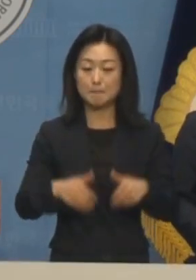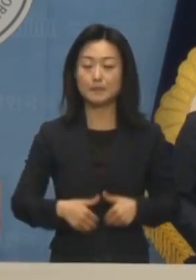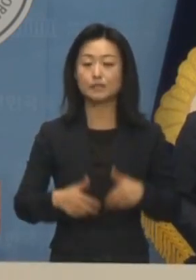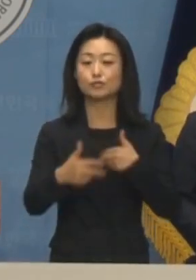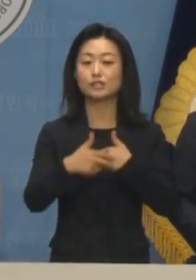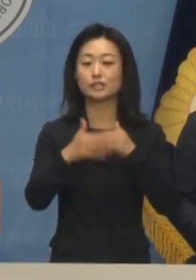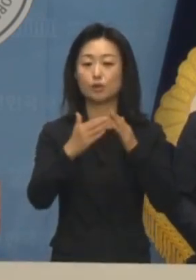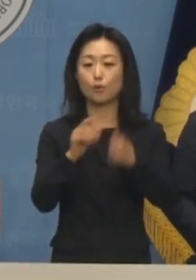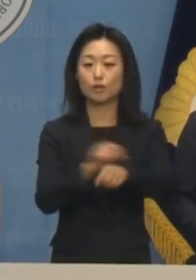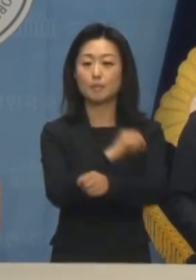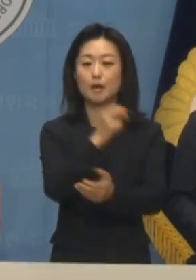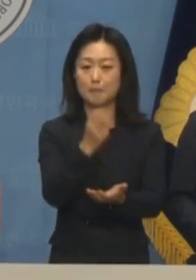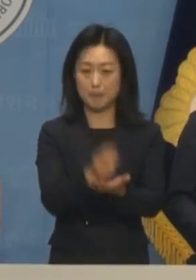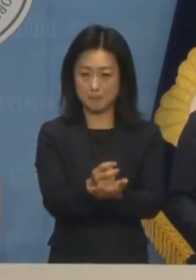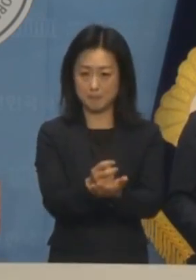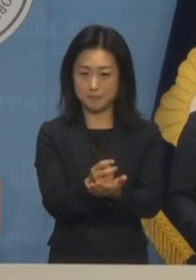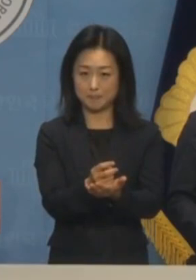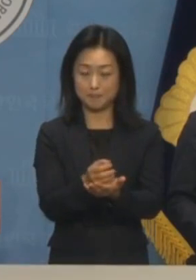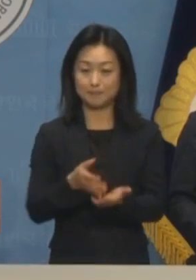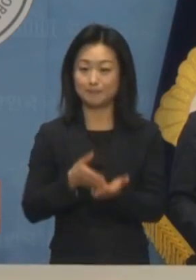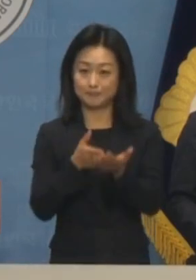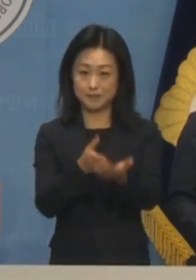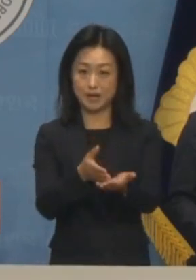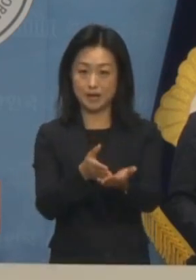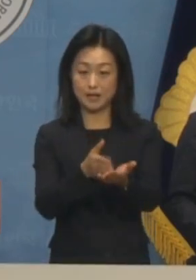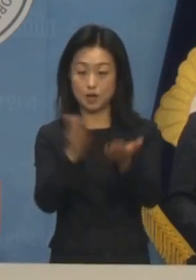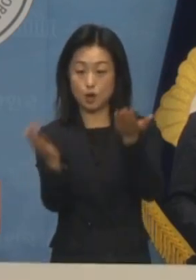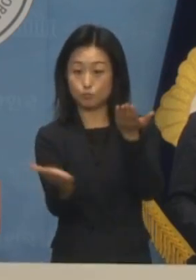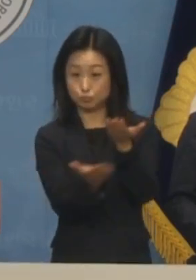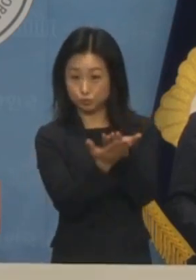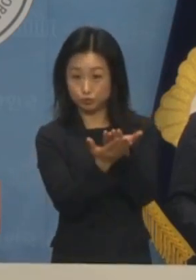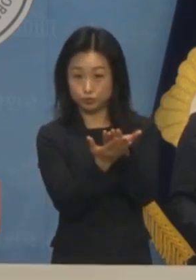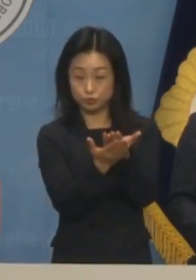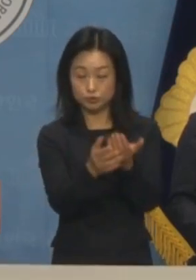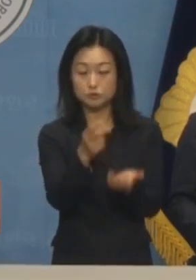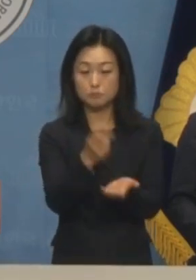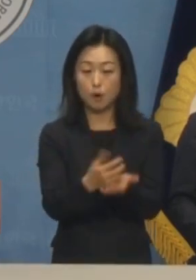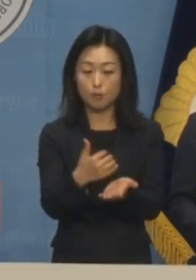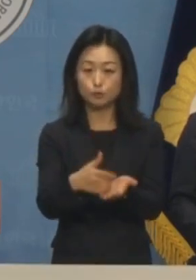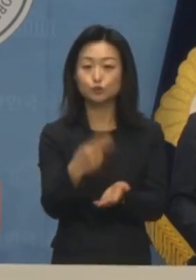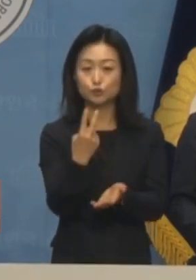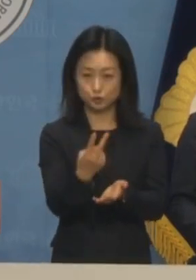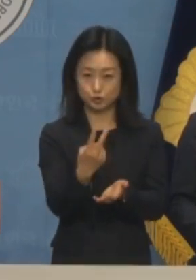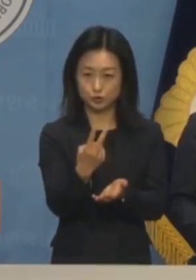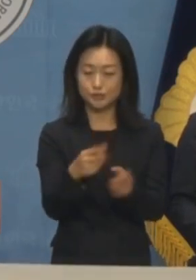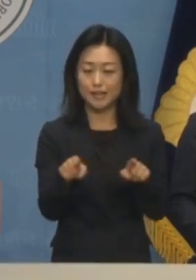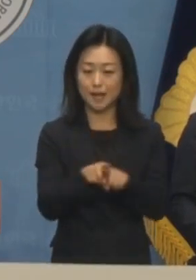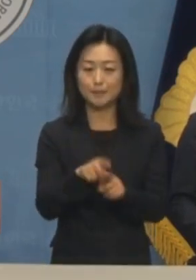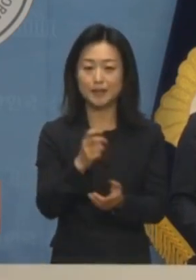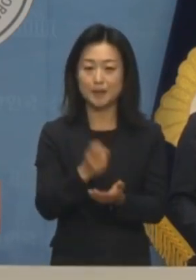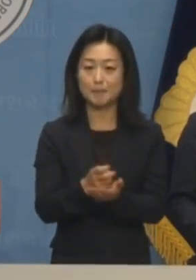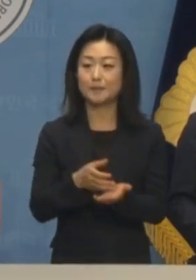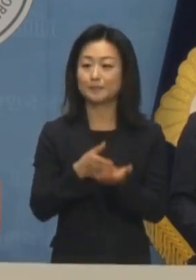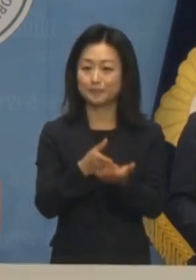특별법 제정안과 함께 부수법안 2건을 함께 발의하려고 합니다.